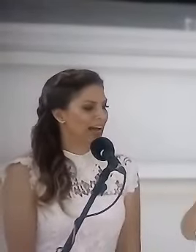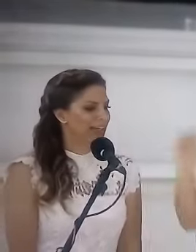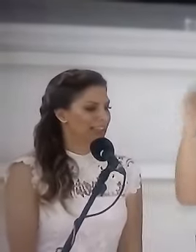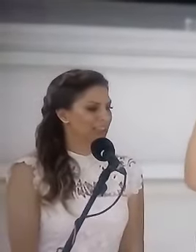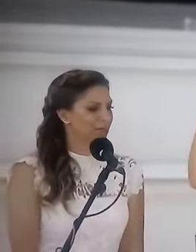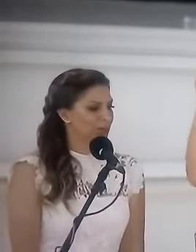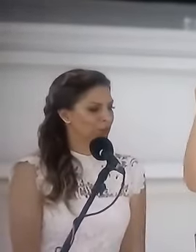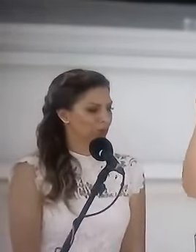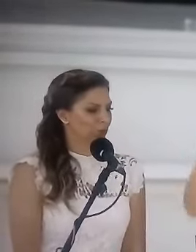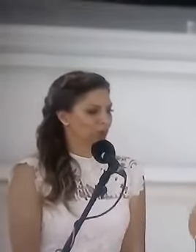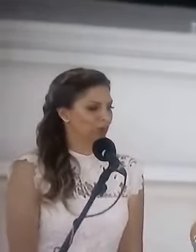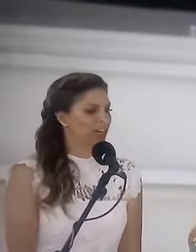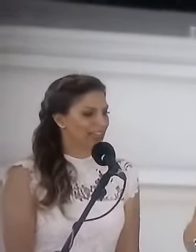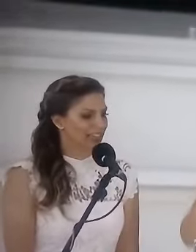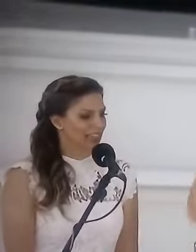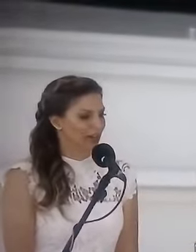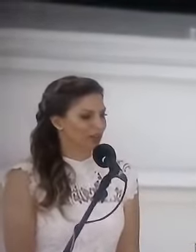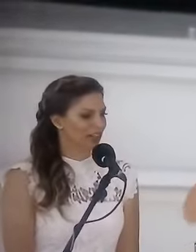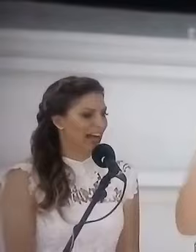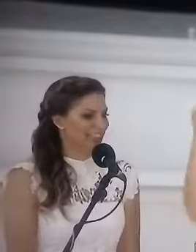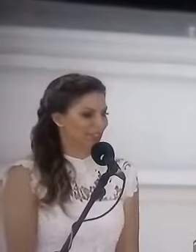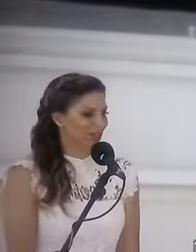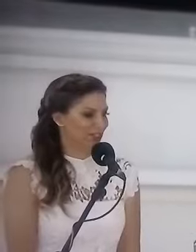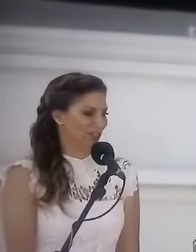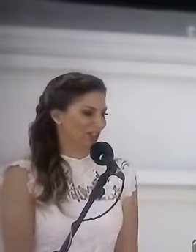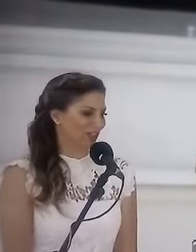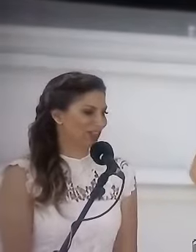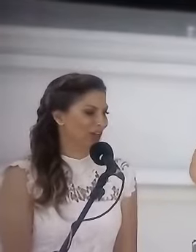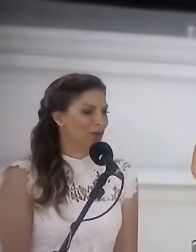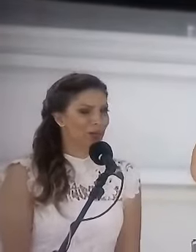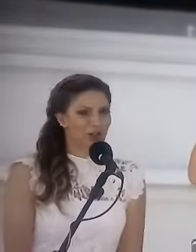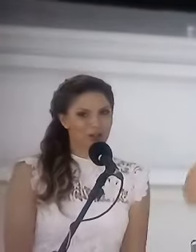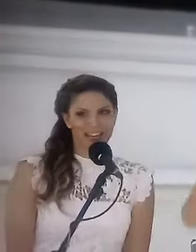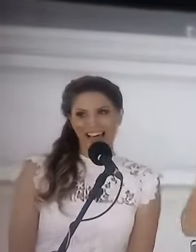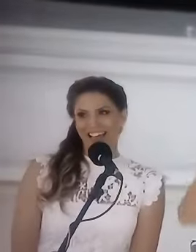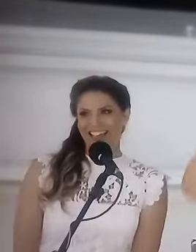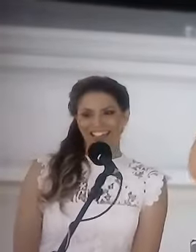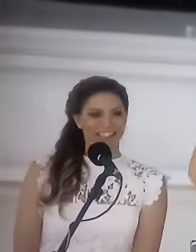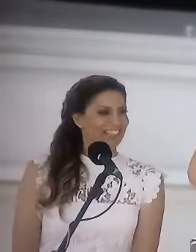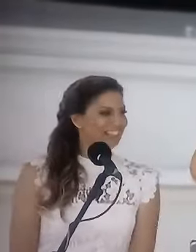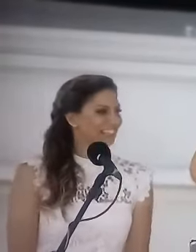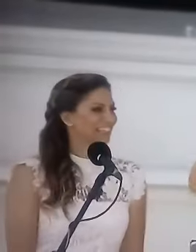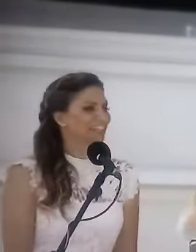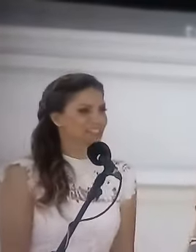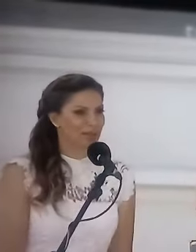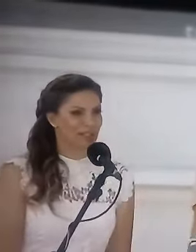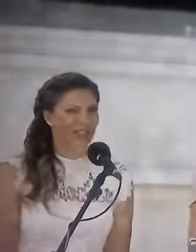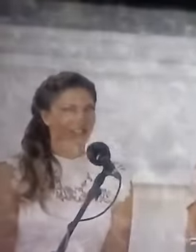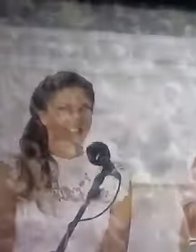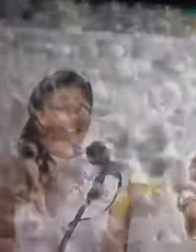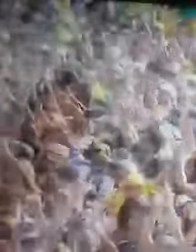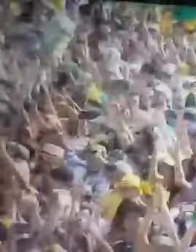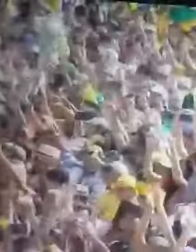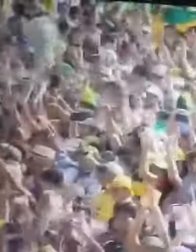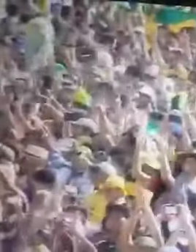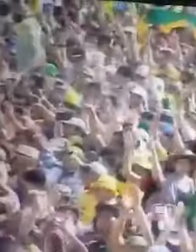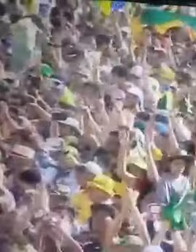Brasil acima de tudo e Deus acima de todos. Muito obrigada. Deus